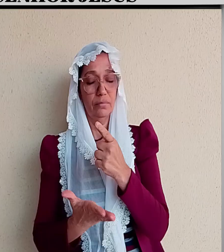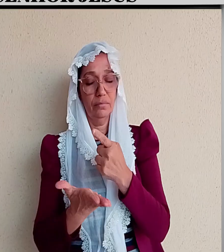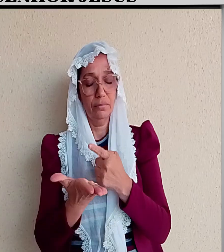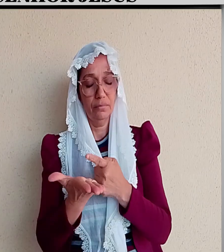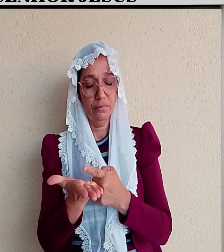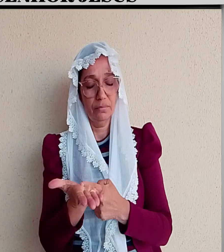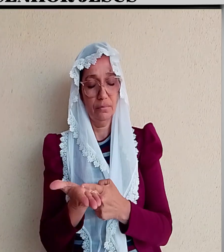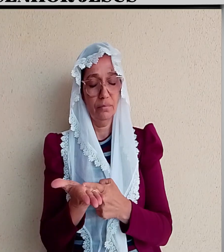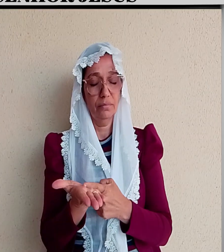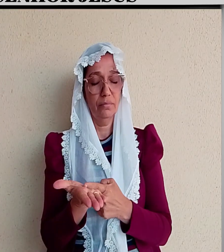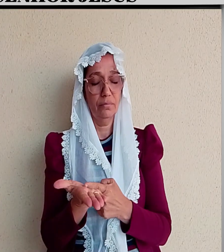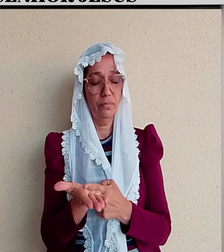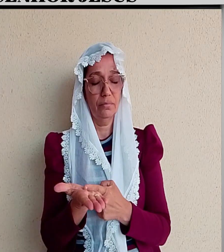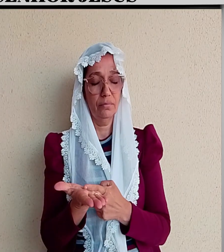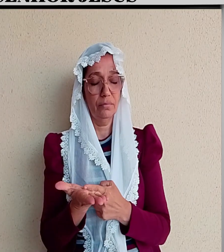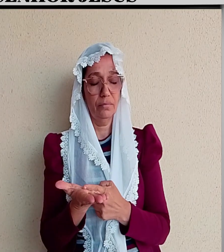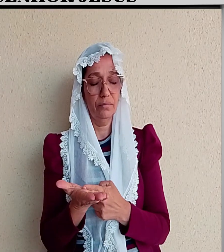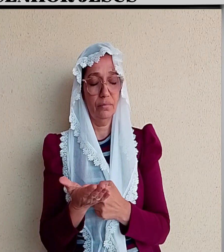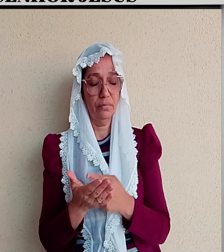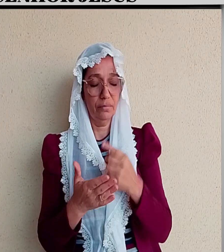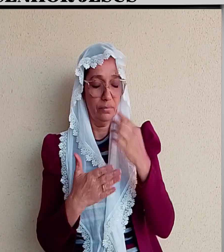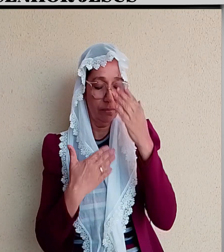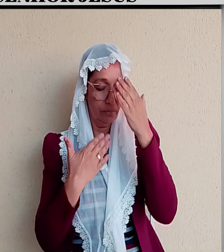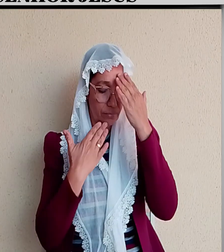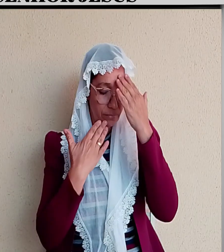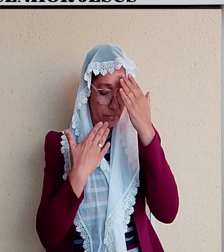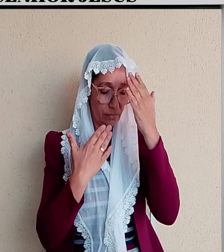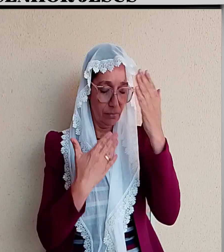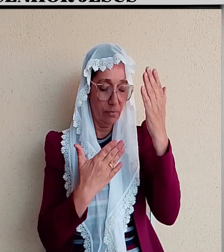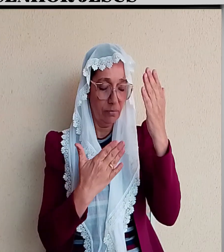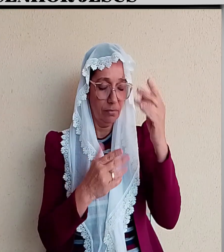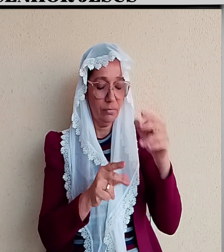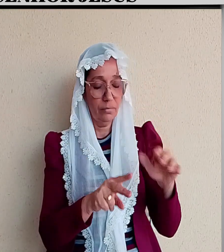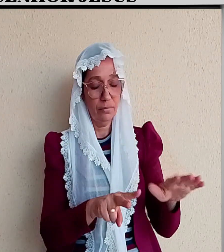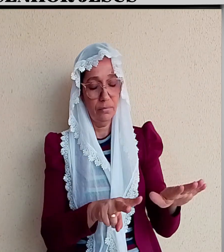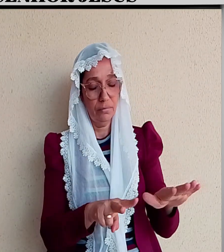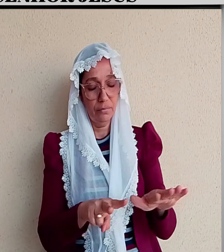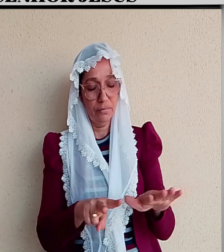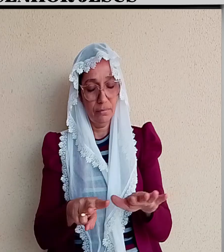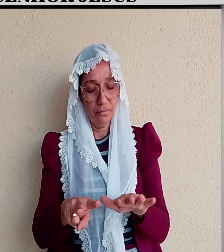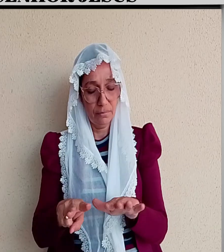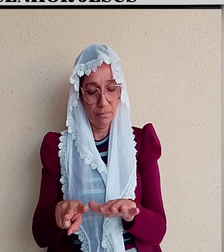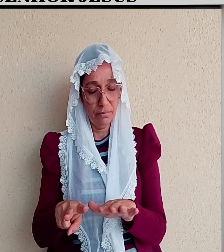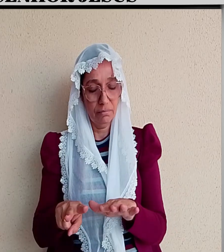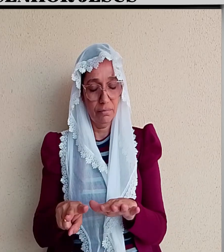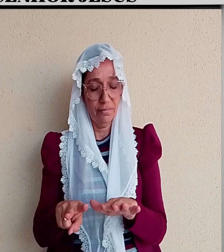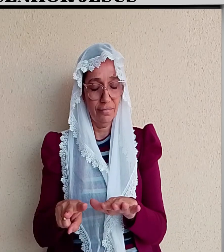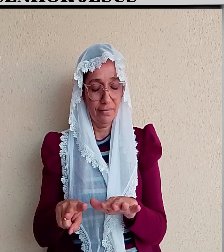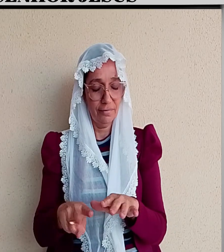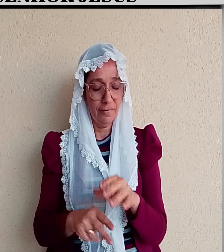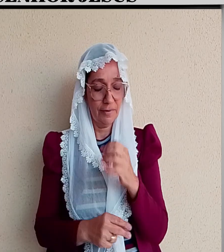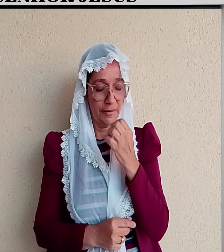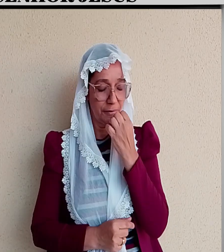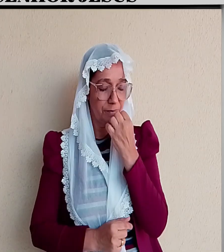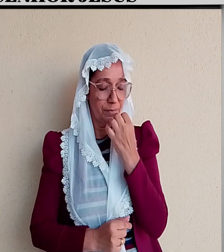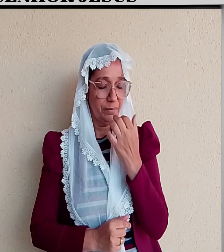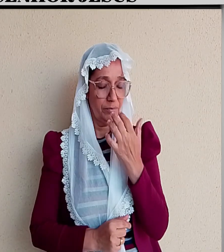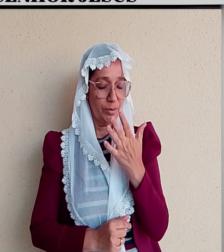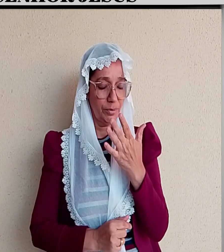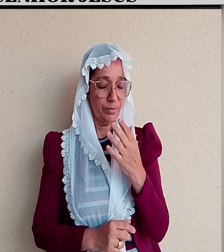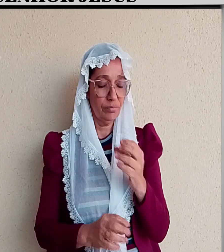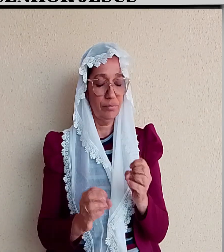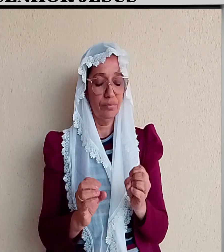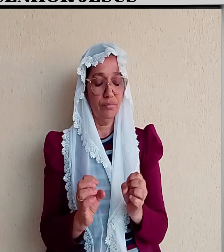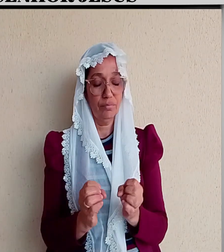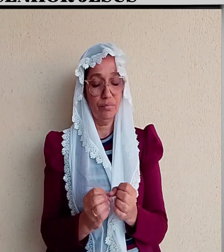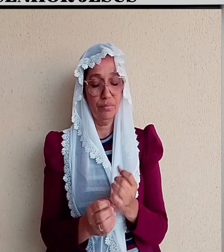semana, Senhor glorioso, que pela Sua misericórdia será uma semana maravilhosa. Aleluia, Pai glória. glorioso. Tu és Agradecemos digno de a